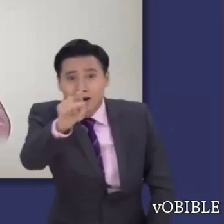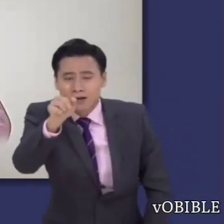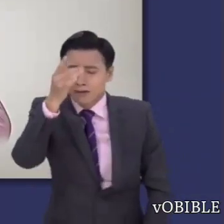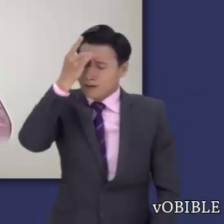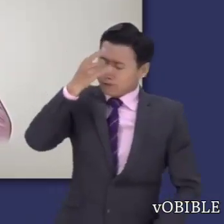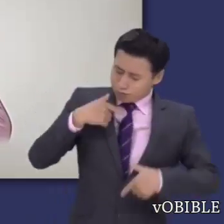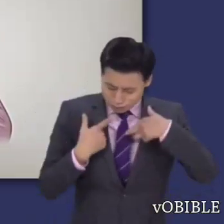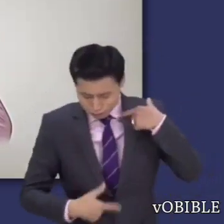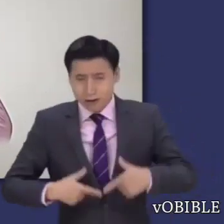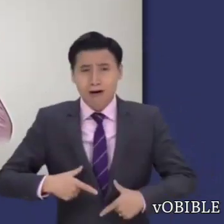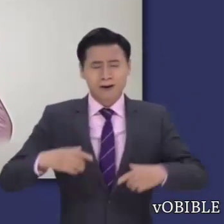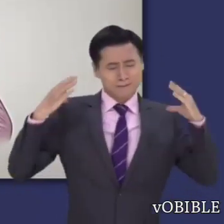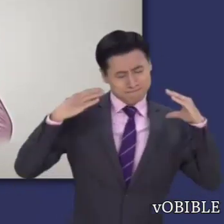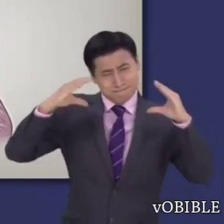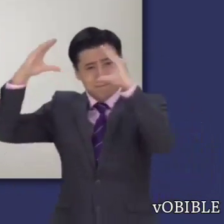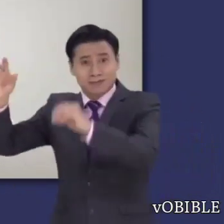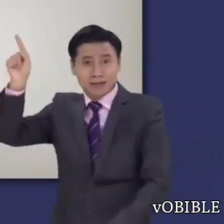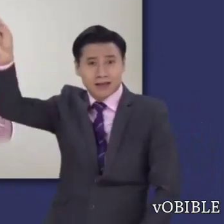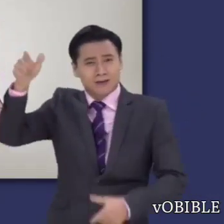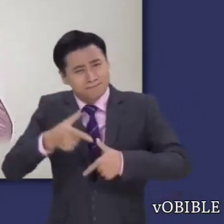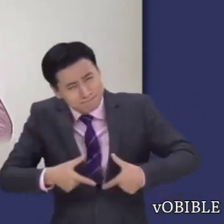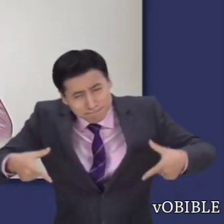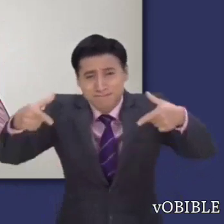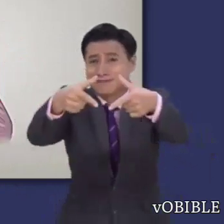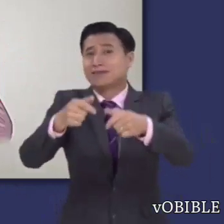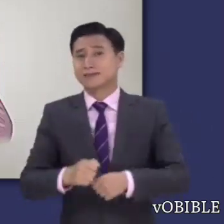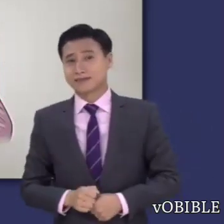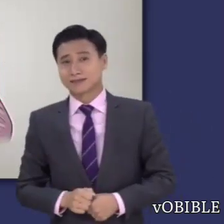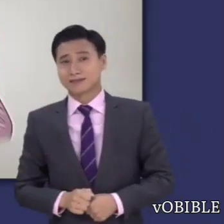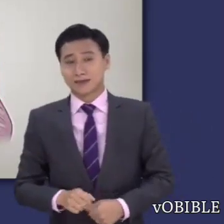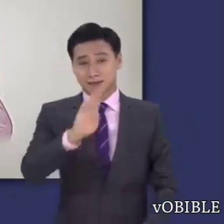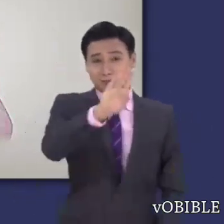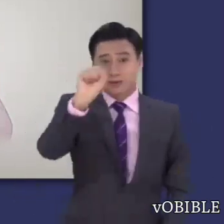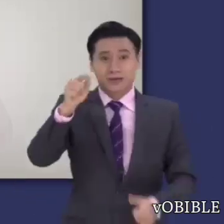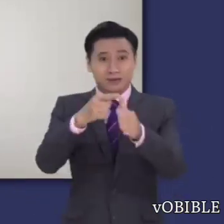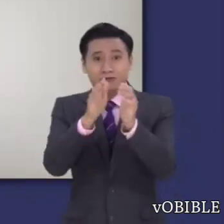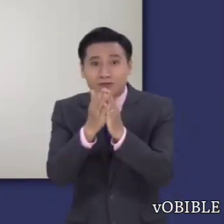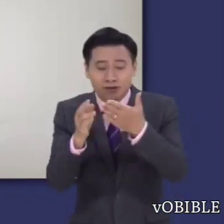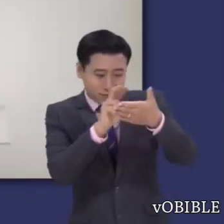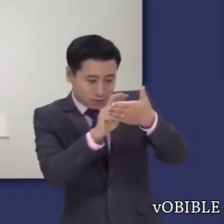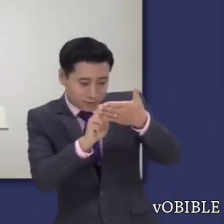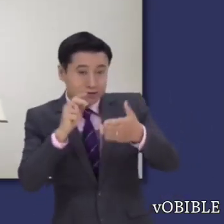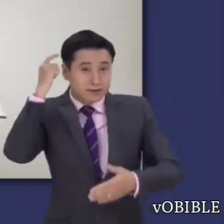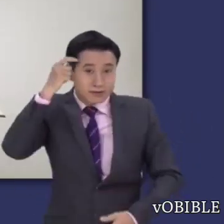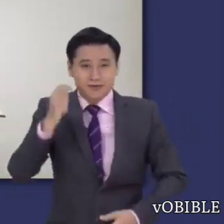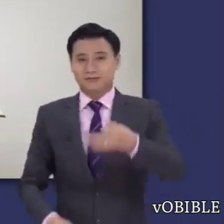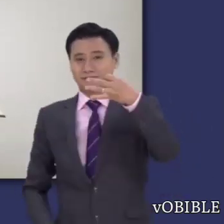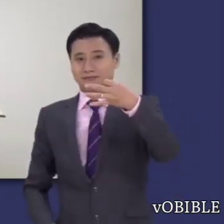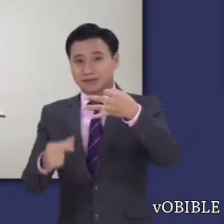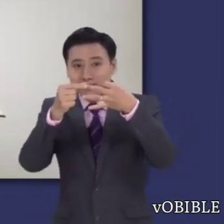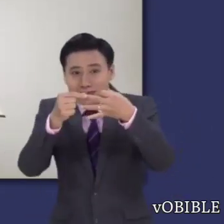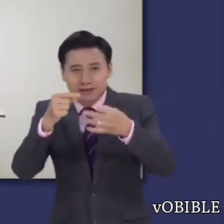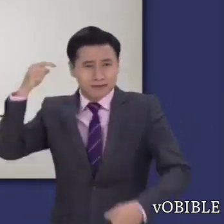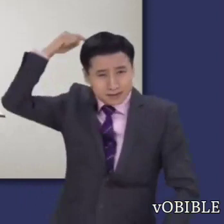说，我们人人都要把所有忧虑卸给上帝，因为他关心我们。你读彼得前书时